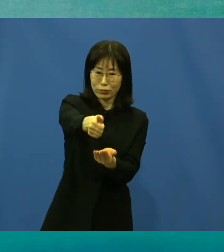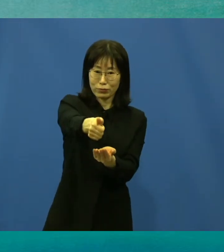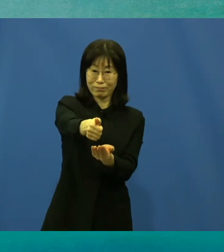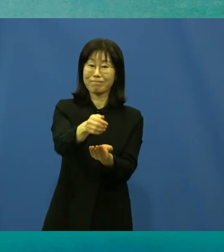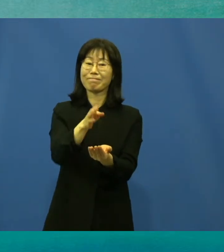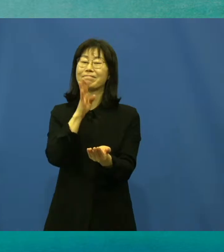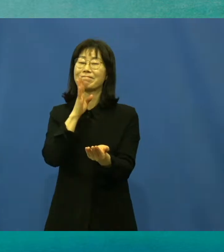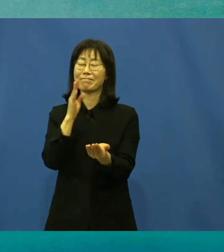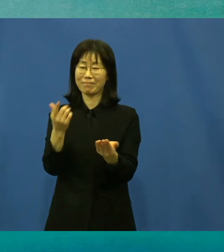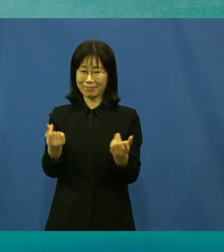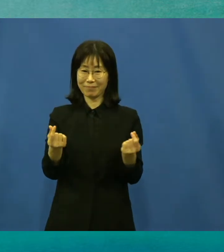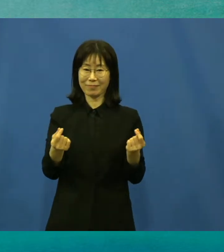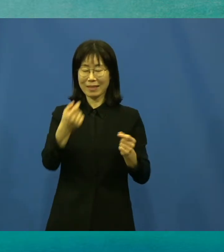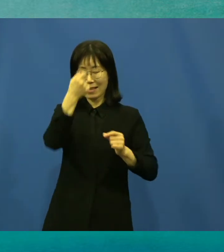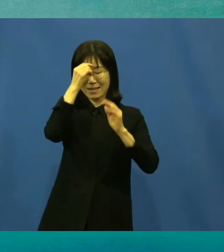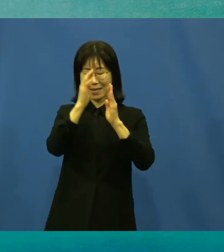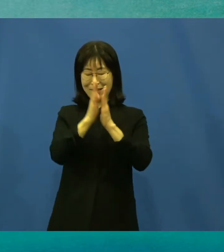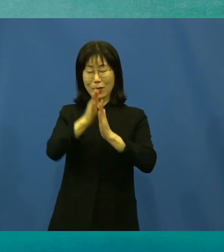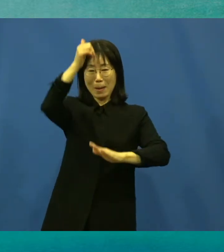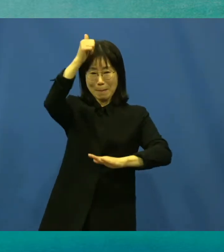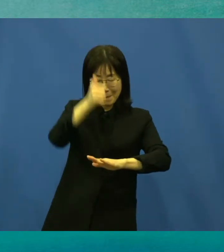기도의 끝은 하나님의 응답입니다.